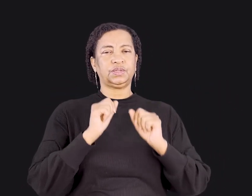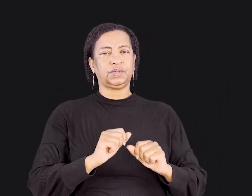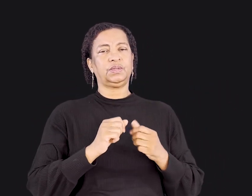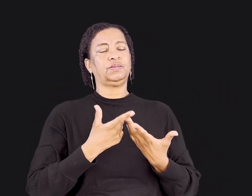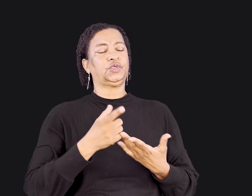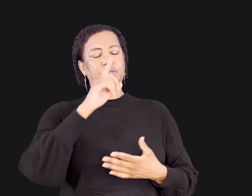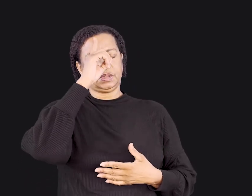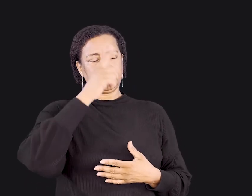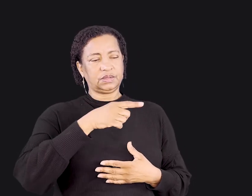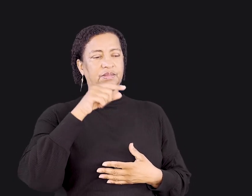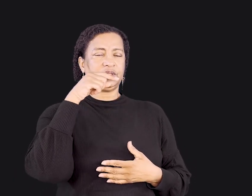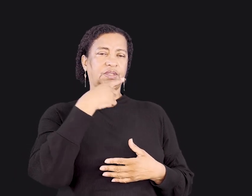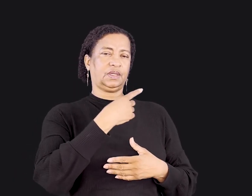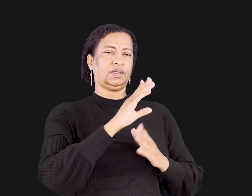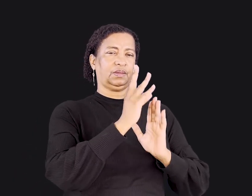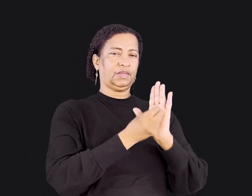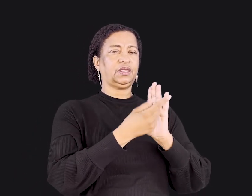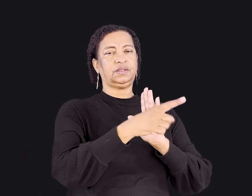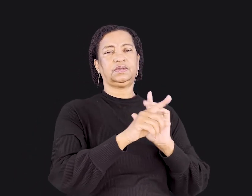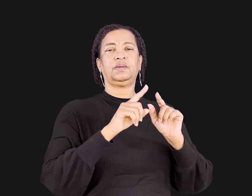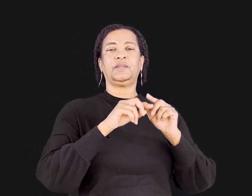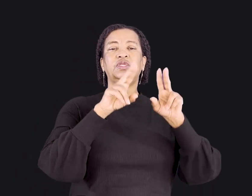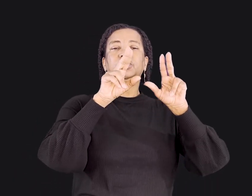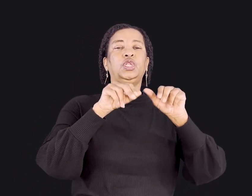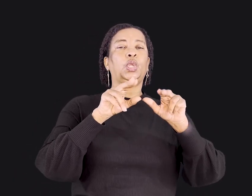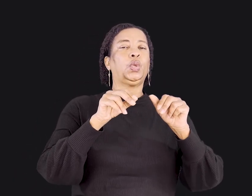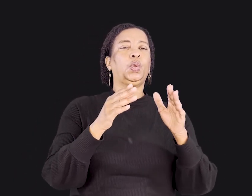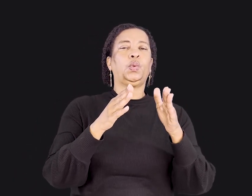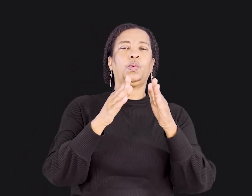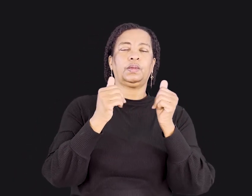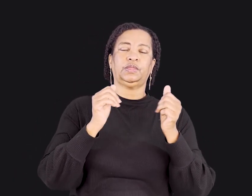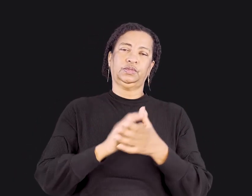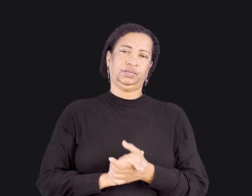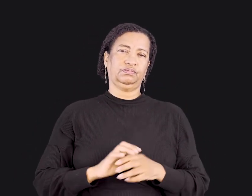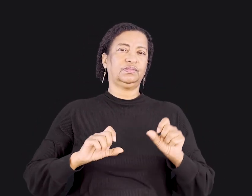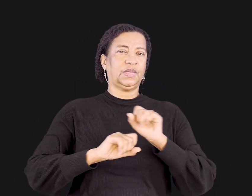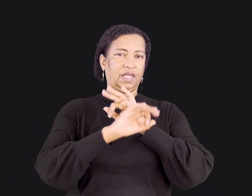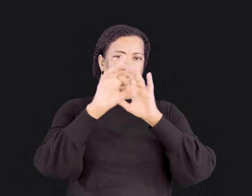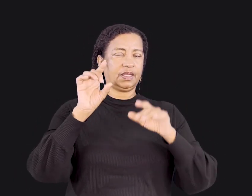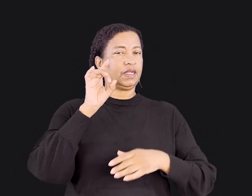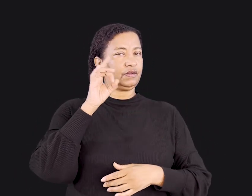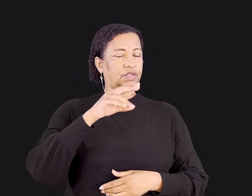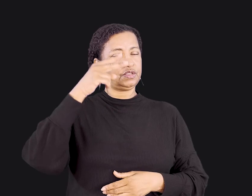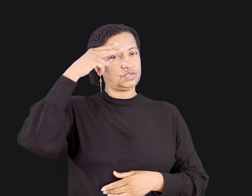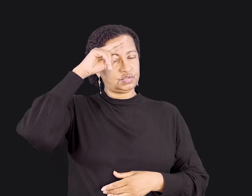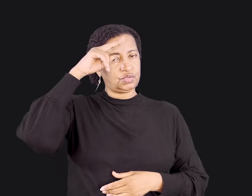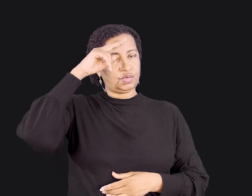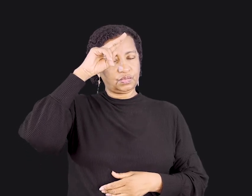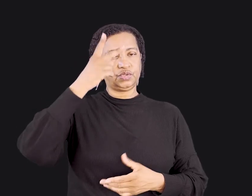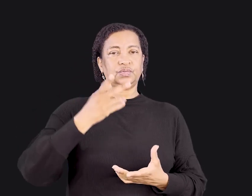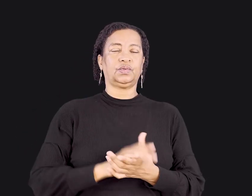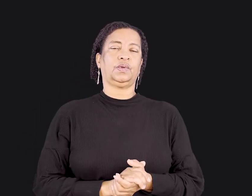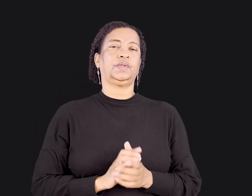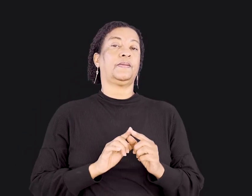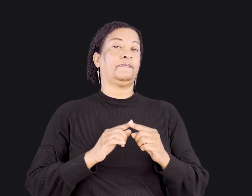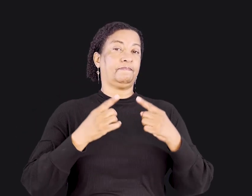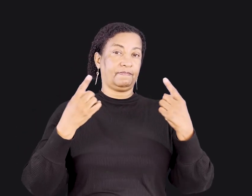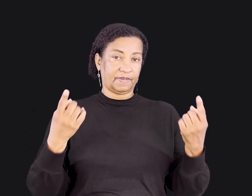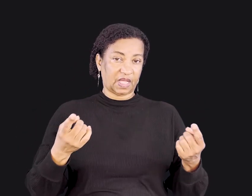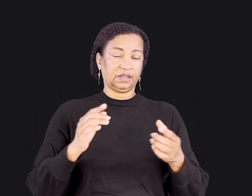sido mandadas para ele, mas ele nunca pediu. É claro que isso é apenas uma história para ilustrar, mas